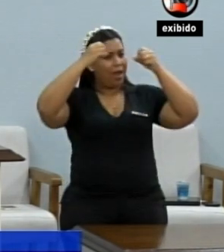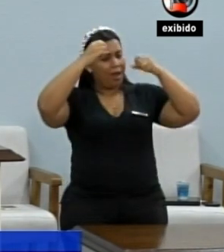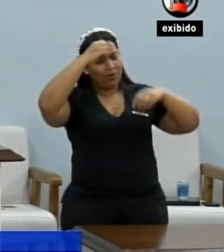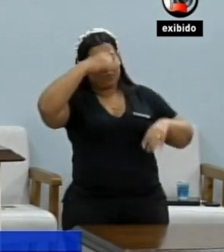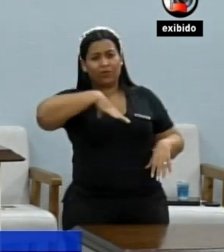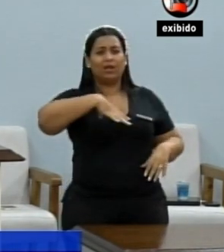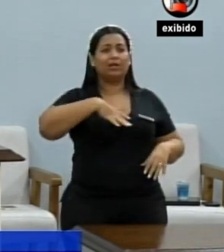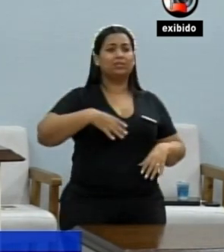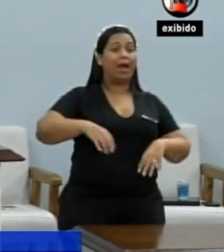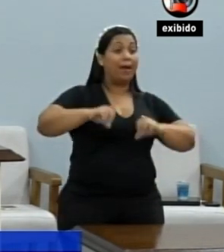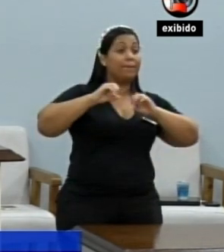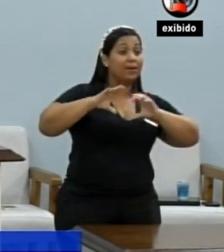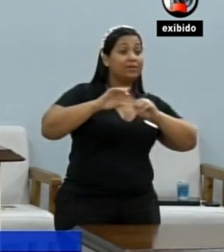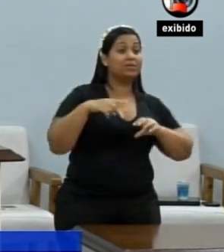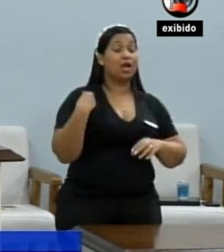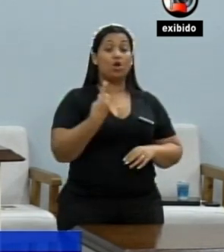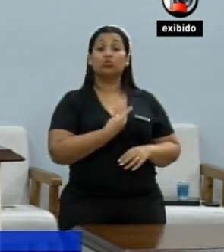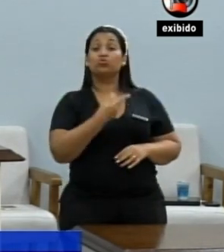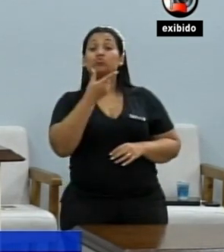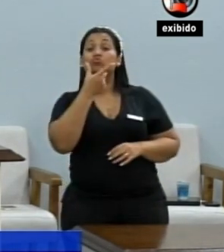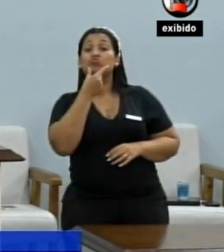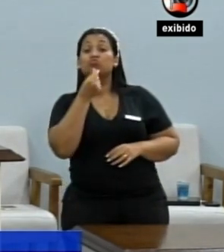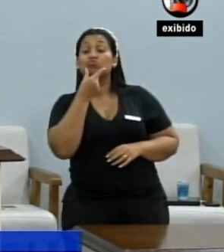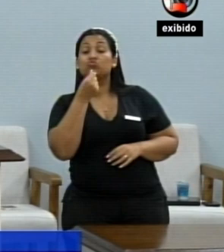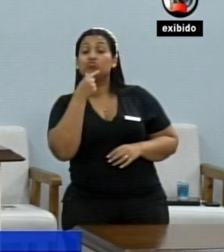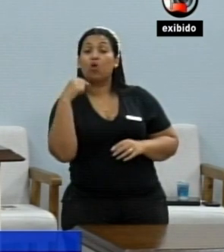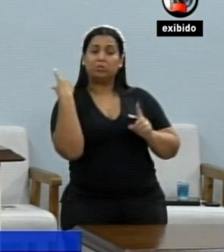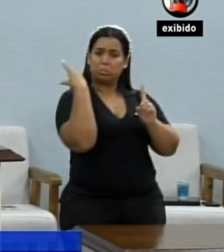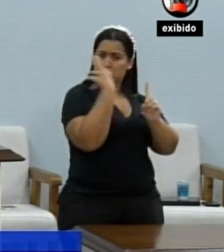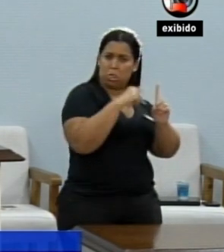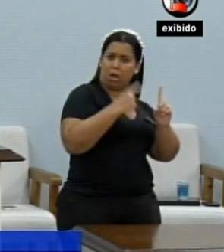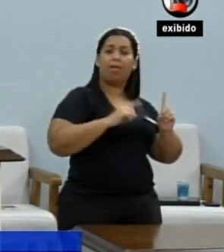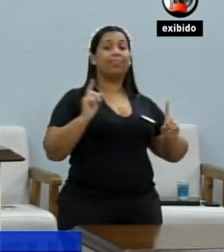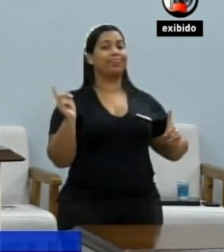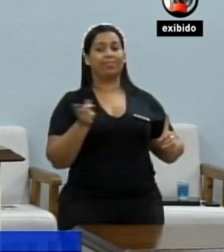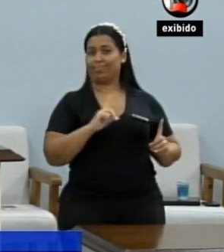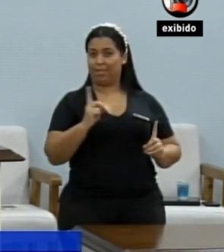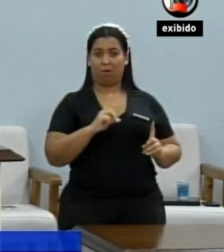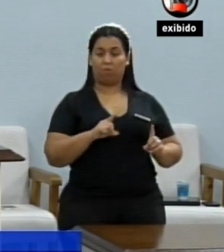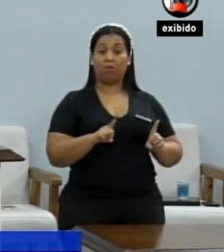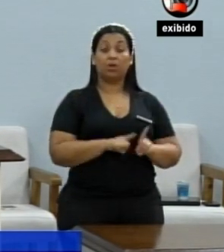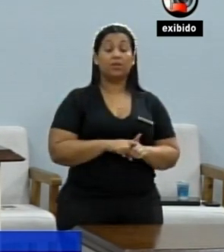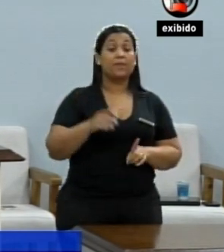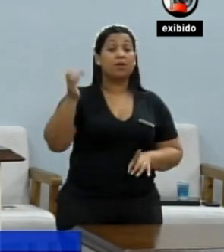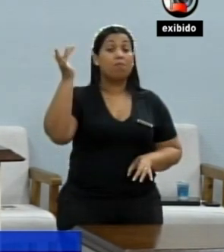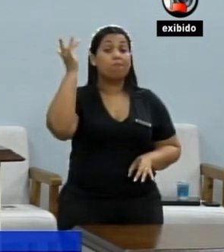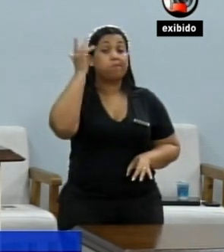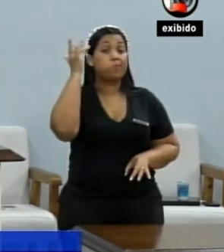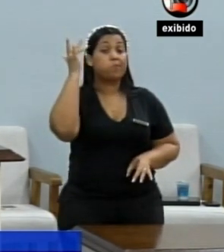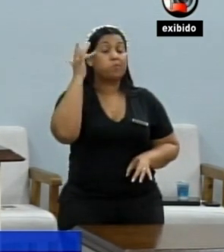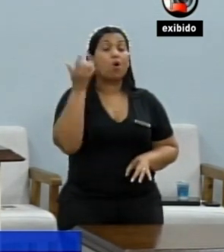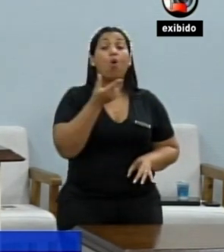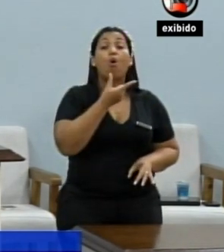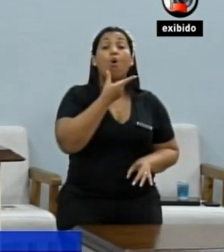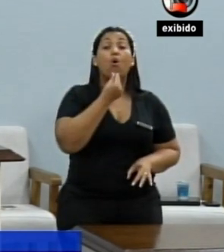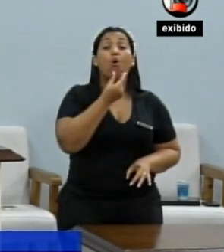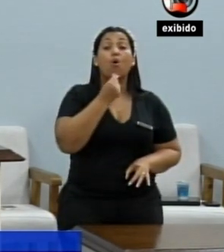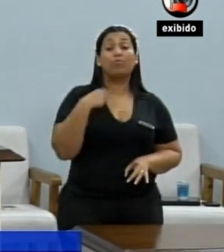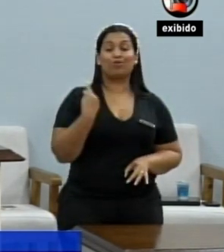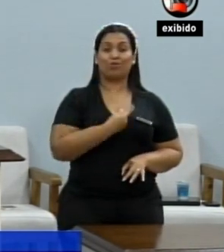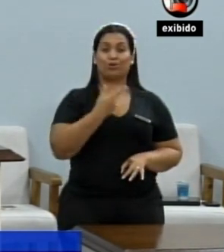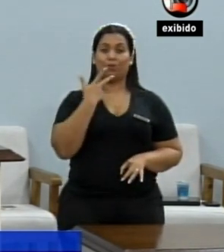para ensinarmos nossos meninos a não serem agressores e a conscientizar os homens que são nossos